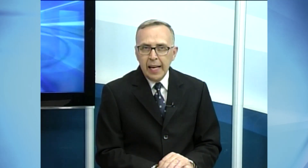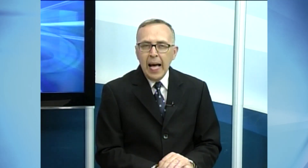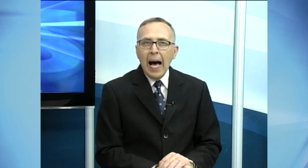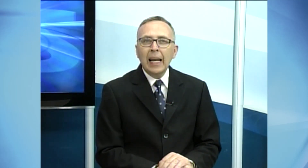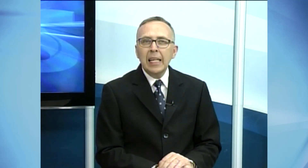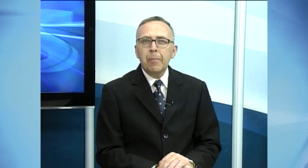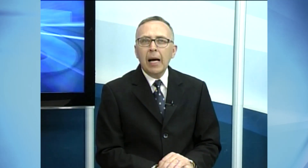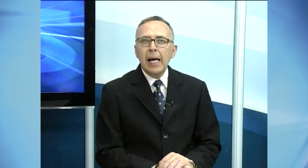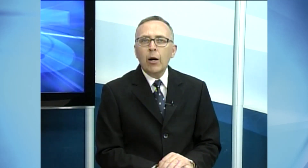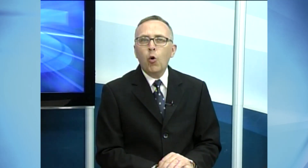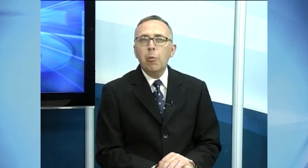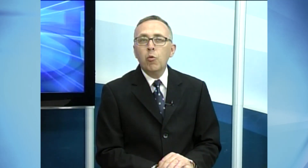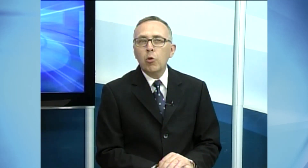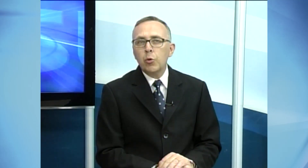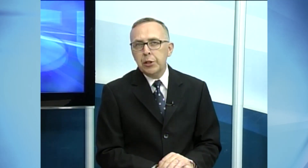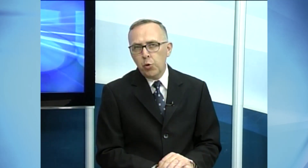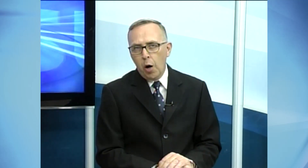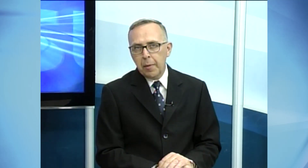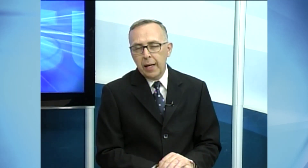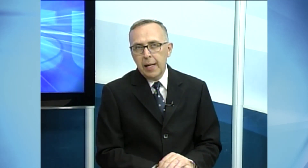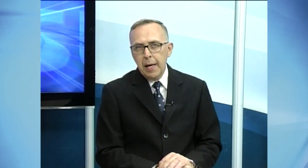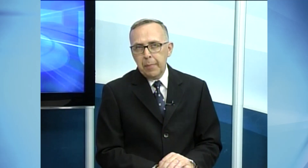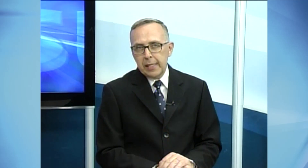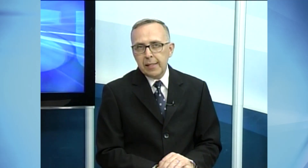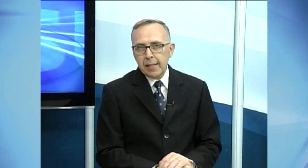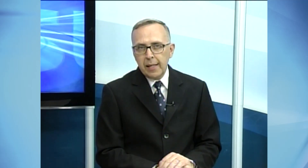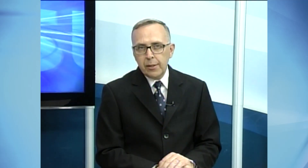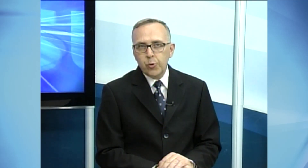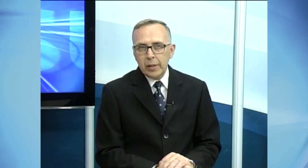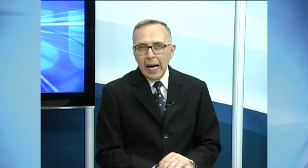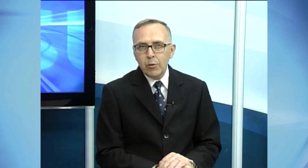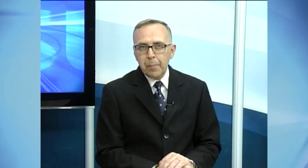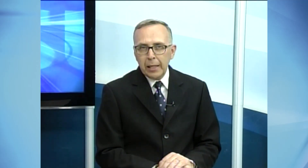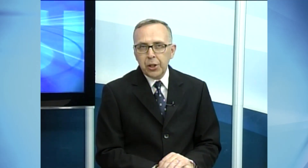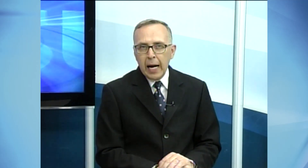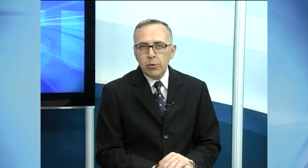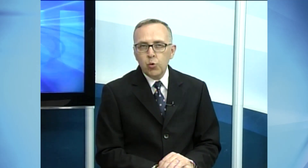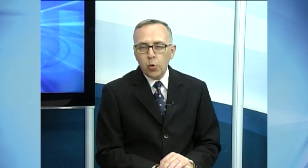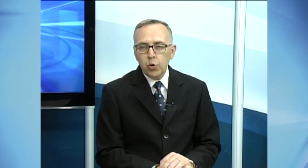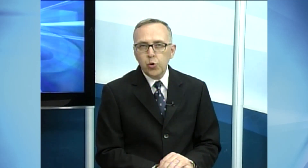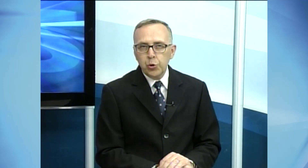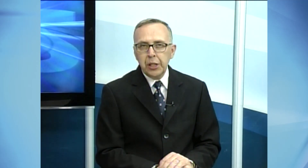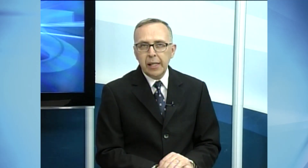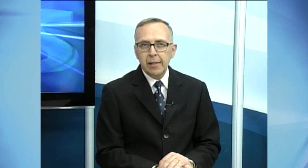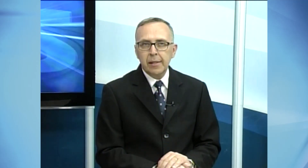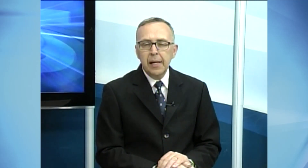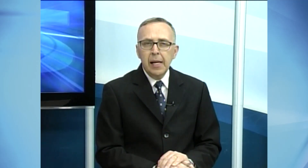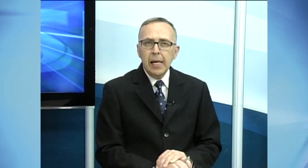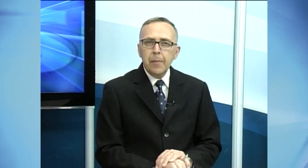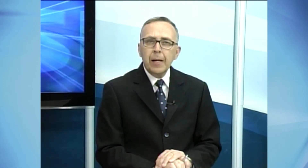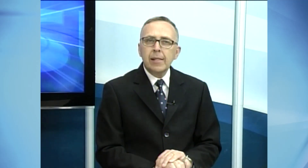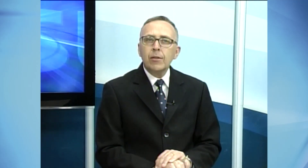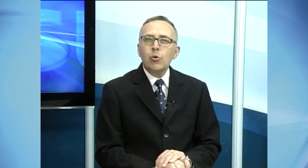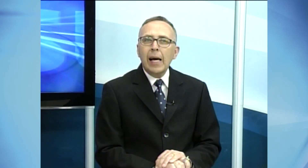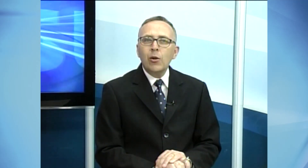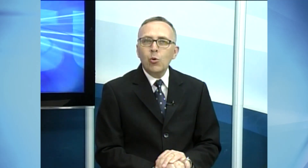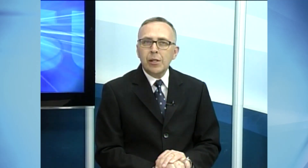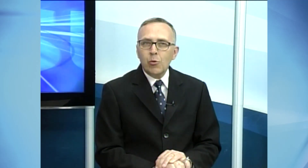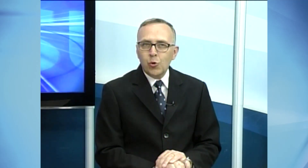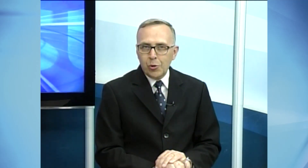A Libra é como um outro idioma, precisa ser estudado e praticado todos os dias. E pensando na inclusão